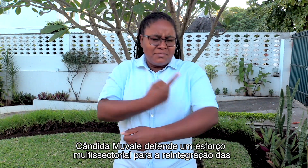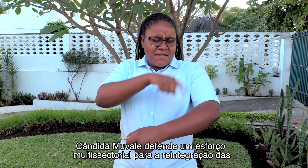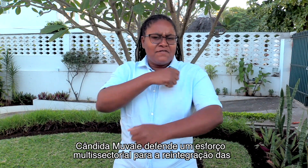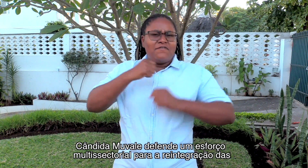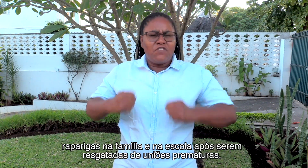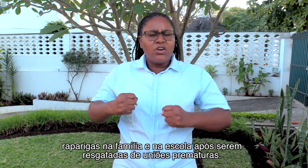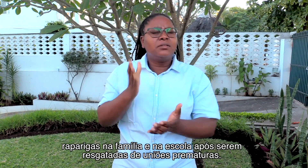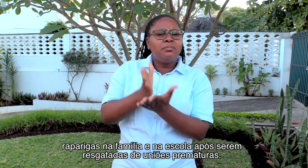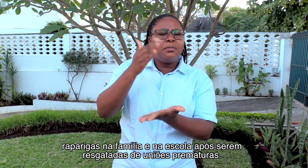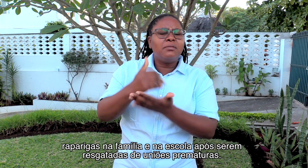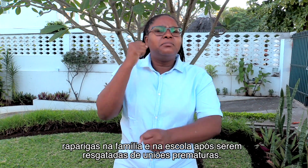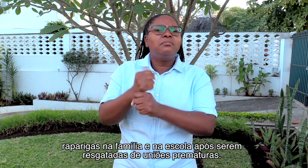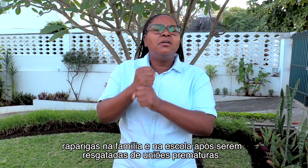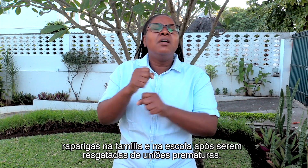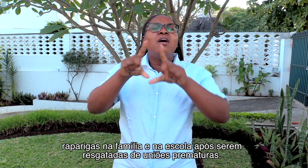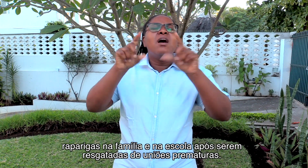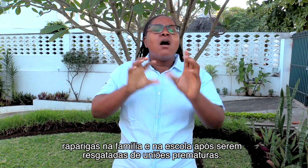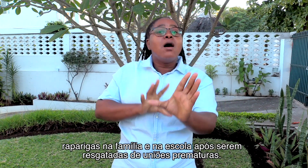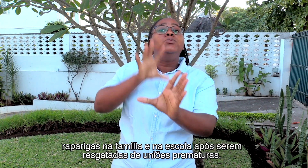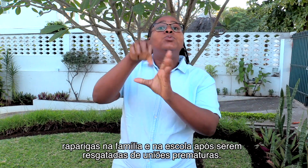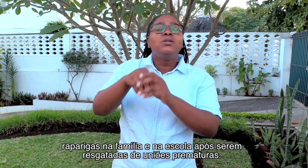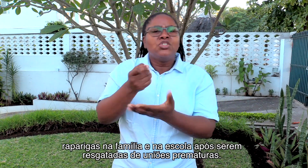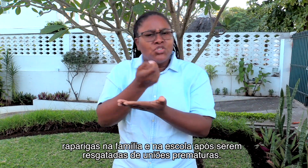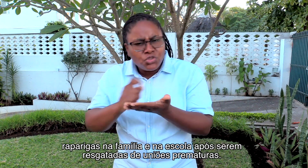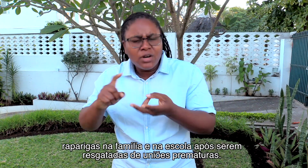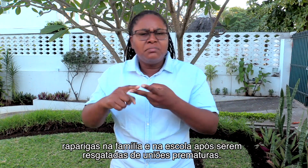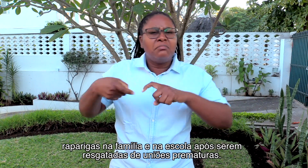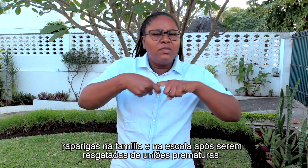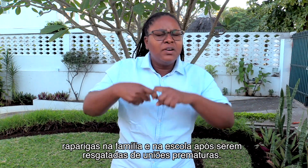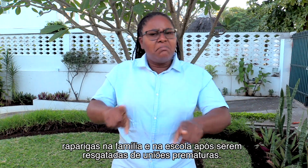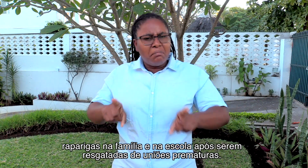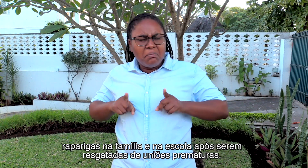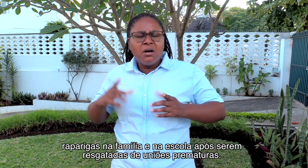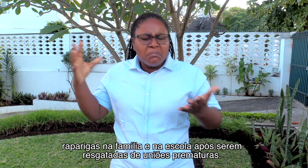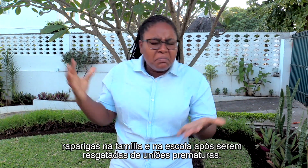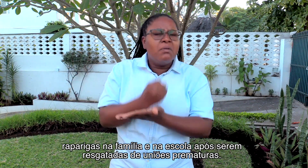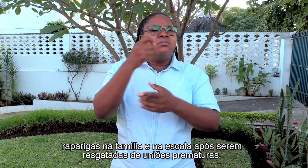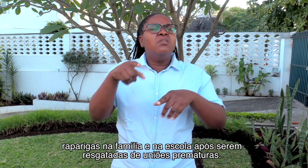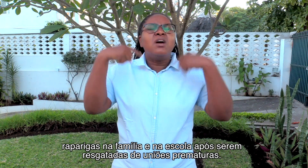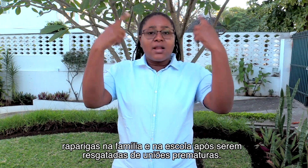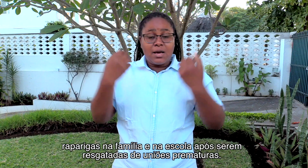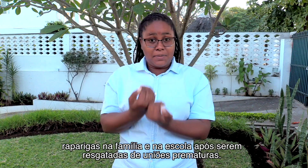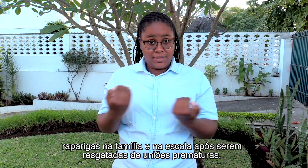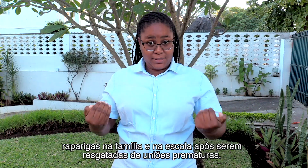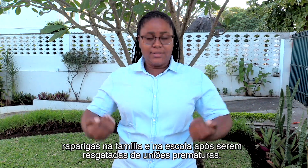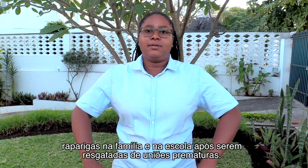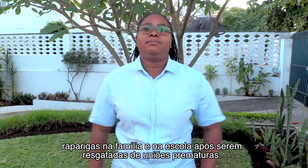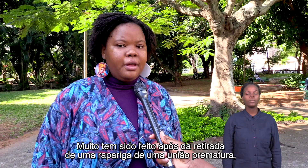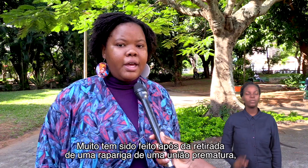para a reintegração das raparigas na família e na escola após serem resgatadas de uniões